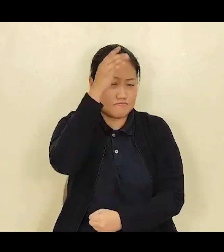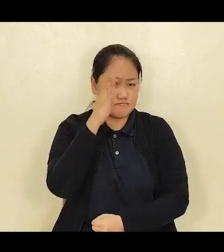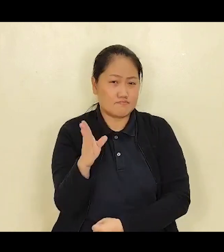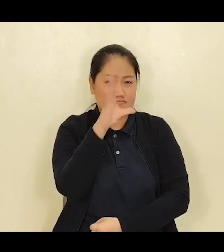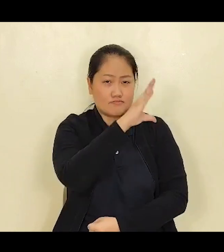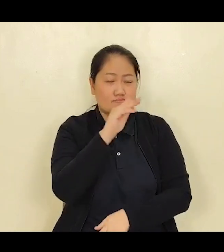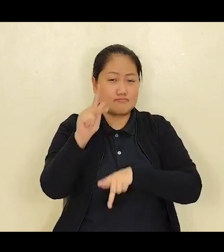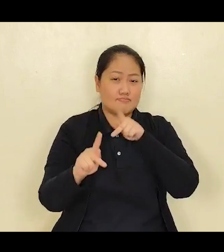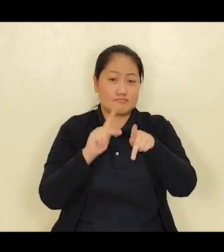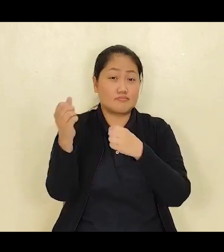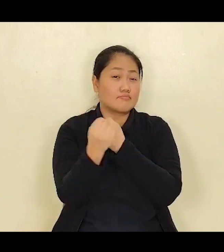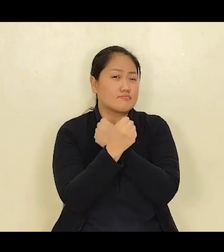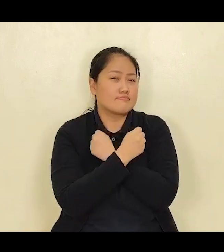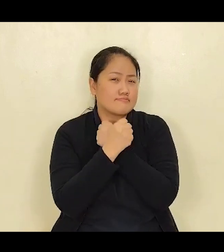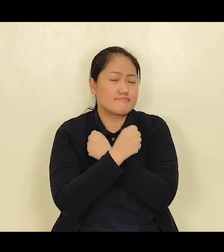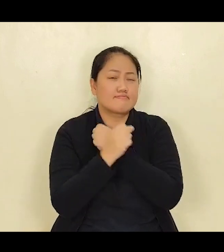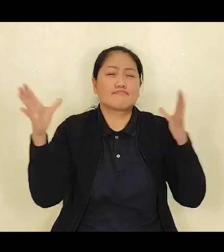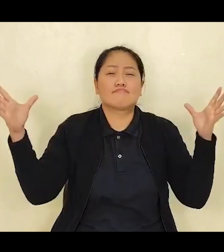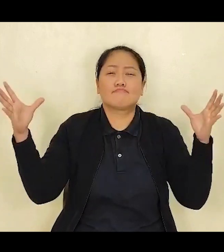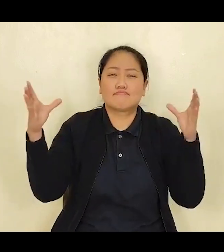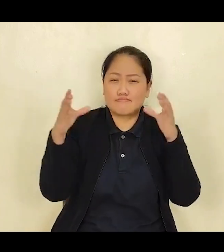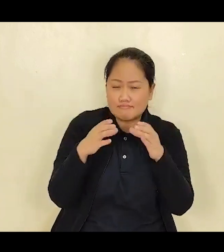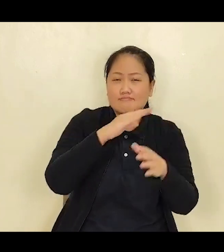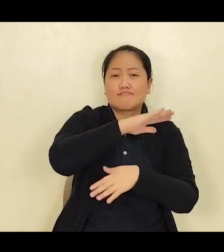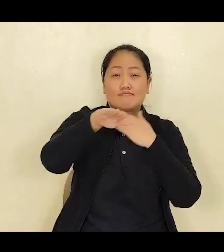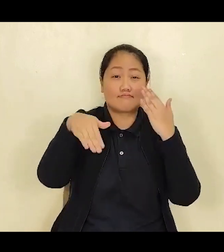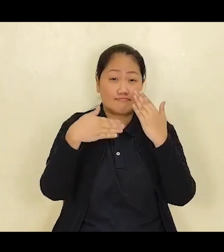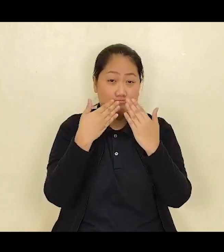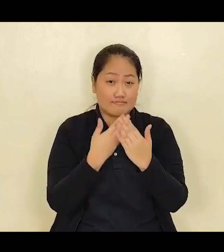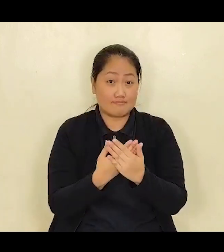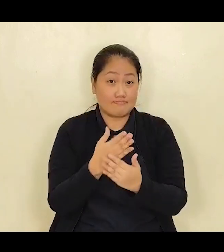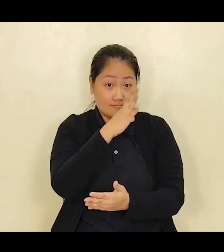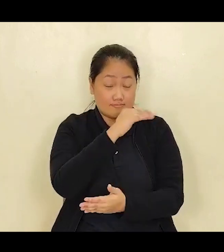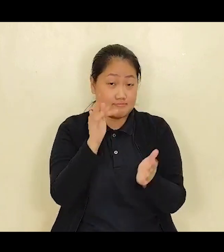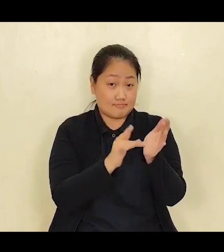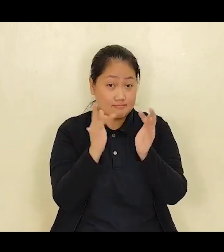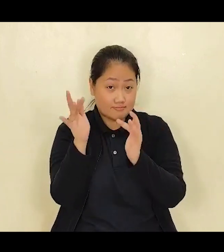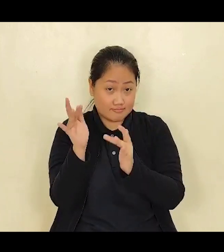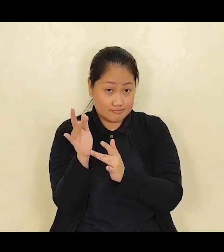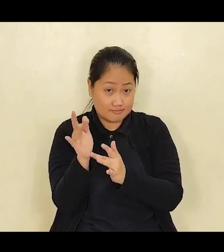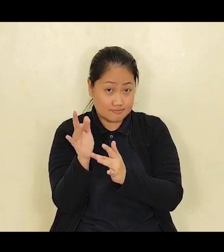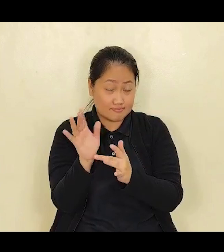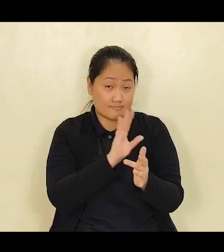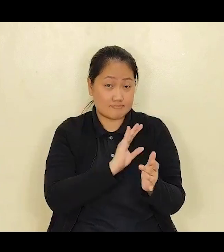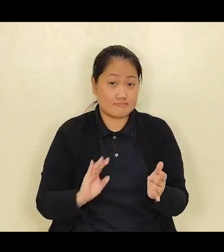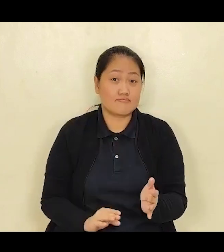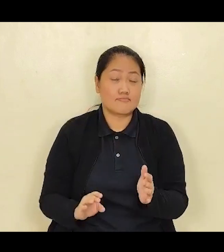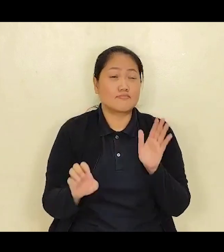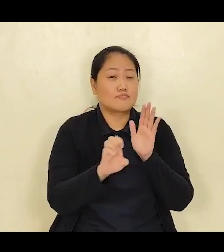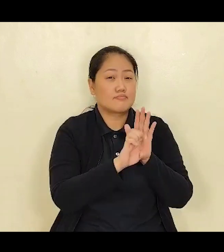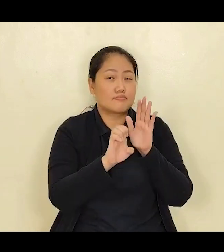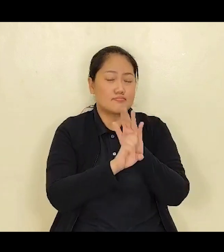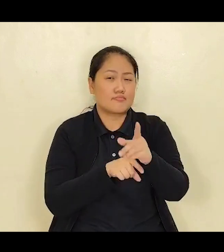kapwa. Pag-ibig ang buod ng lahat ng ito. At ang ating Jesus Maestro, ang